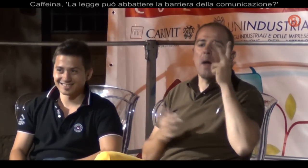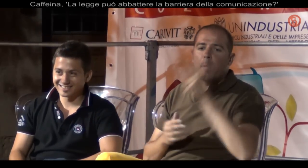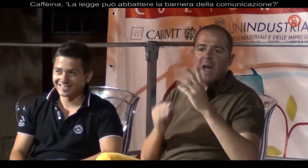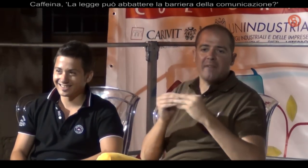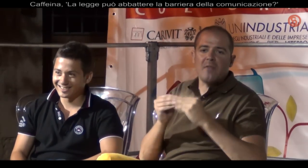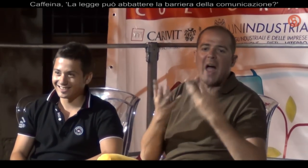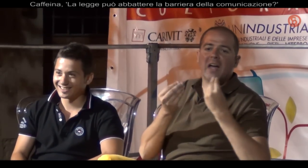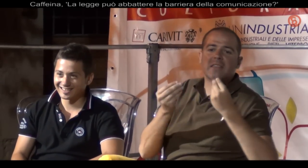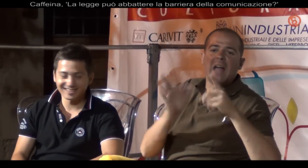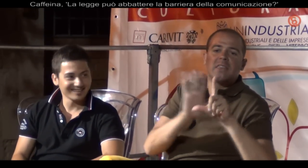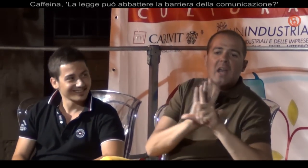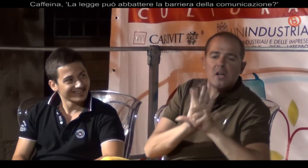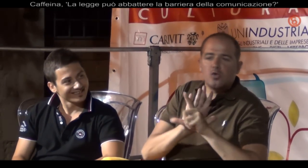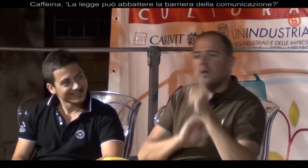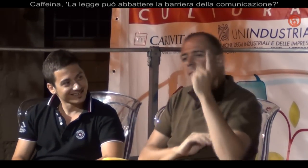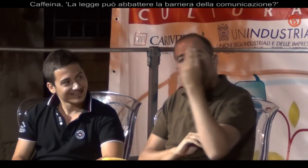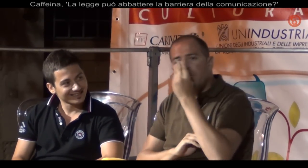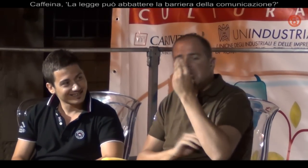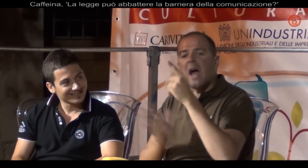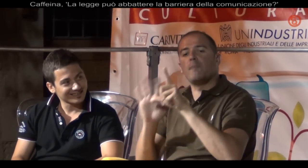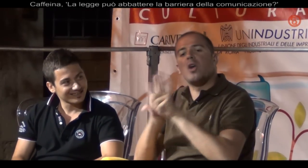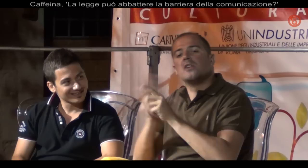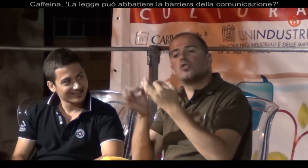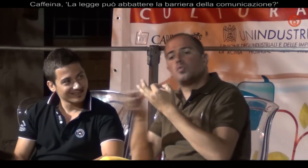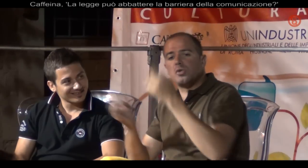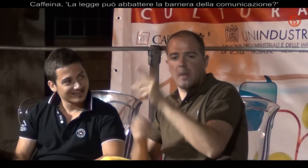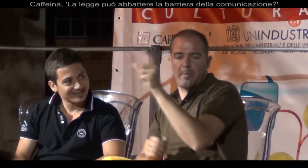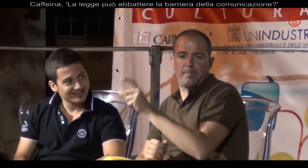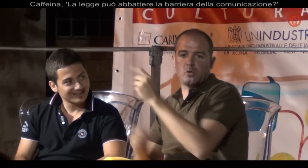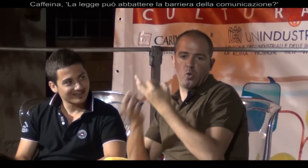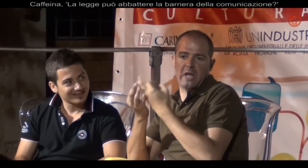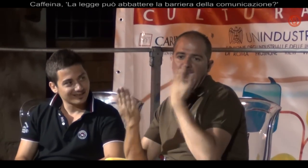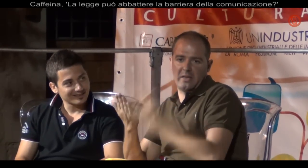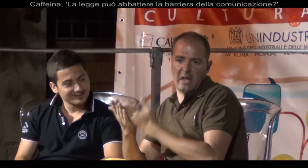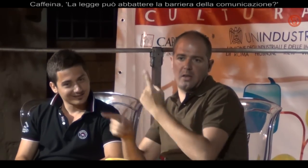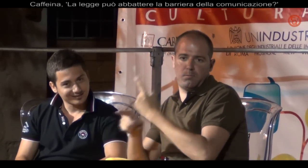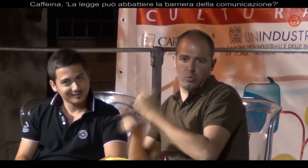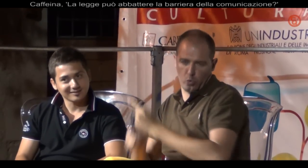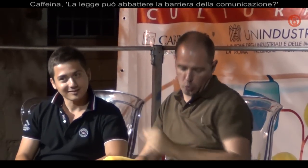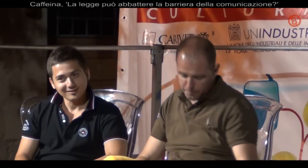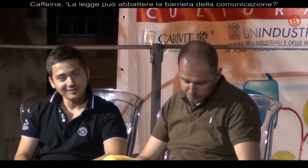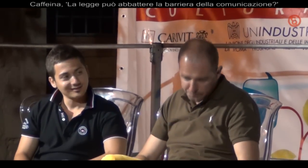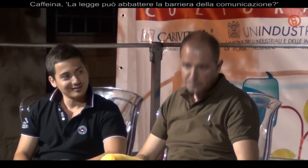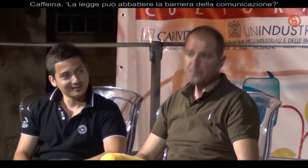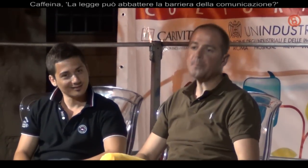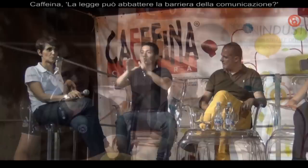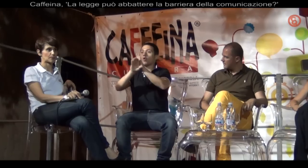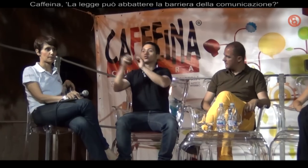l'Italia. Questa è una vergogna. Sì, lo Stato fa tante leggi, ma non pensa alle leggi adatte a tutti. La